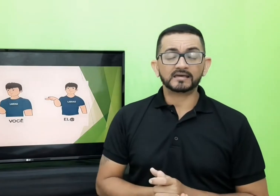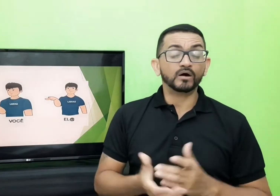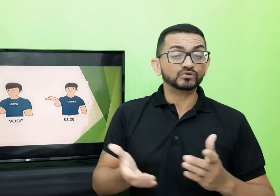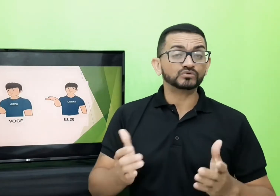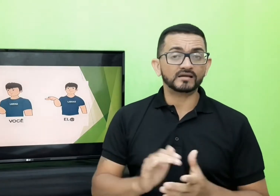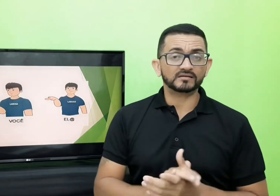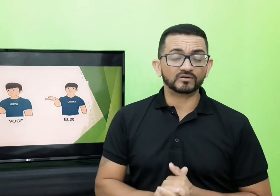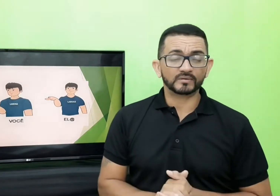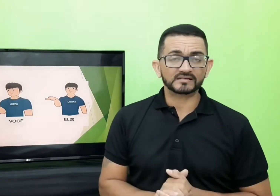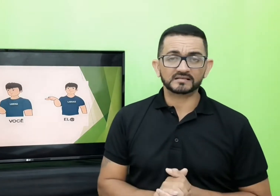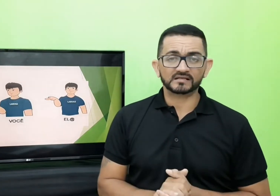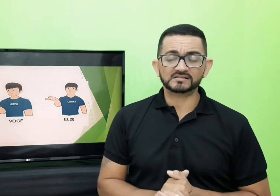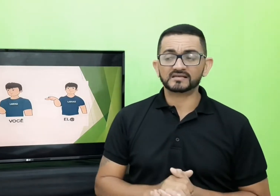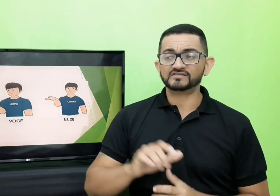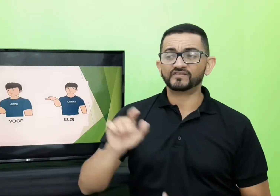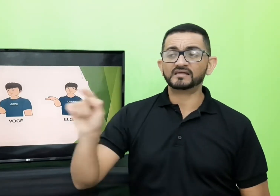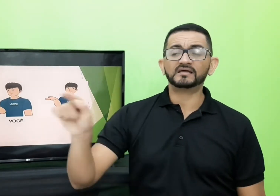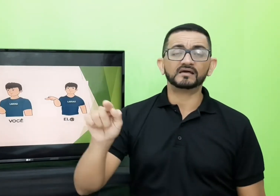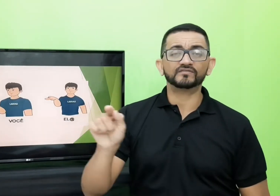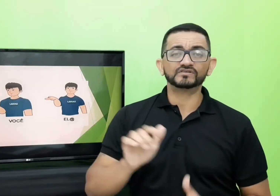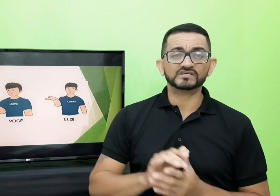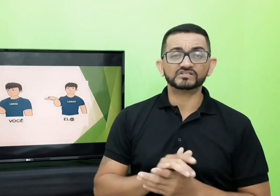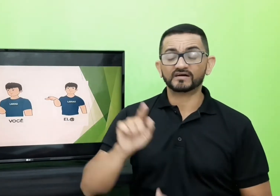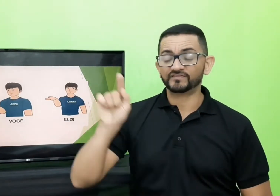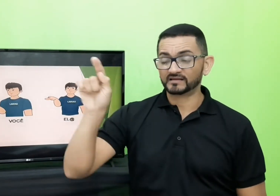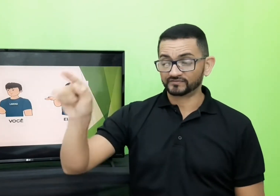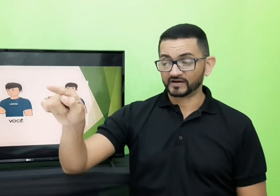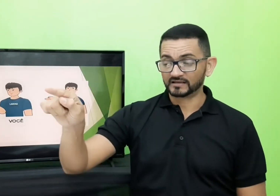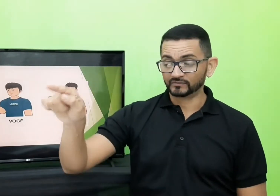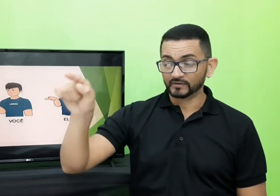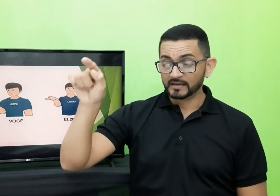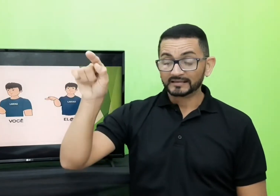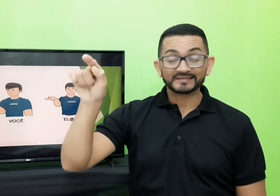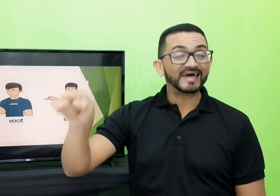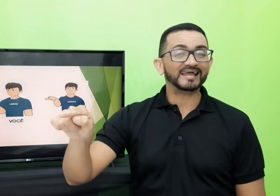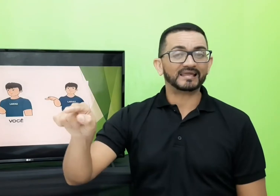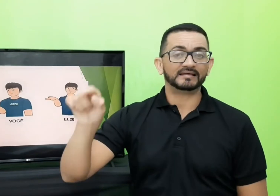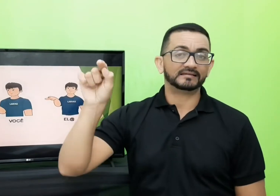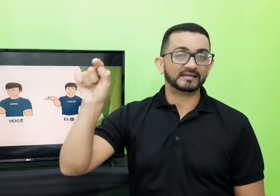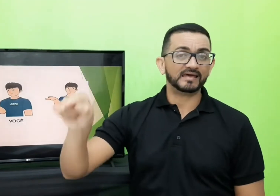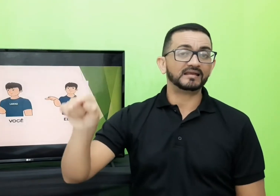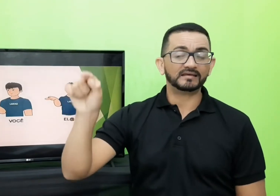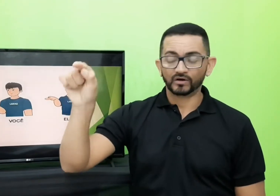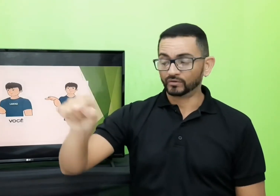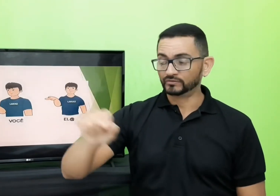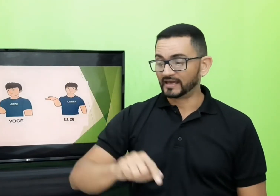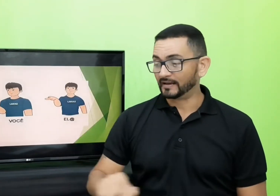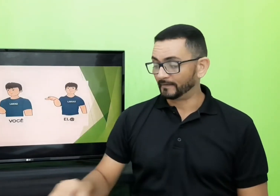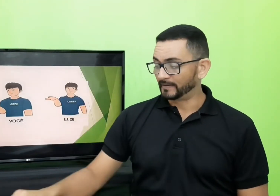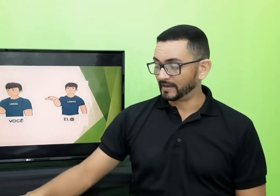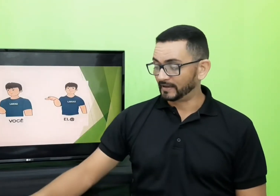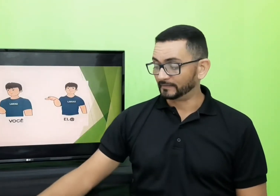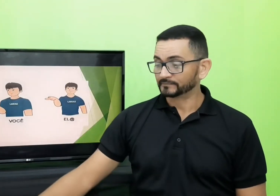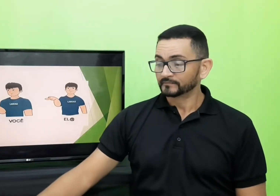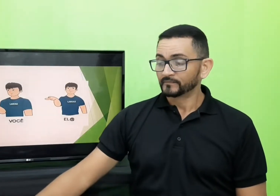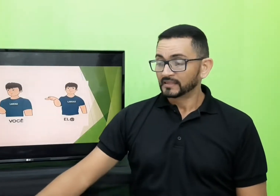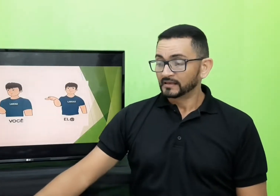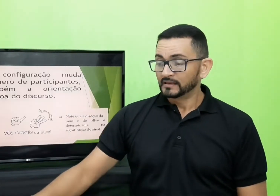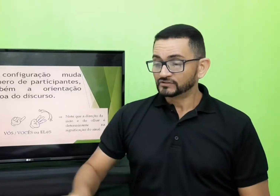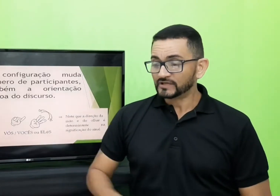é usuário da língua brasileira de sinais, vai entender que você está falando dela, dele ou dela. Ela. Já